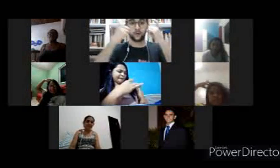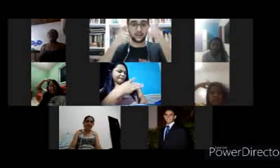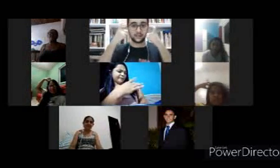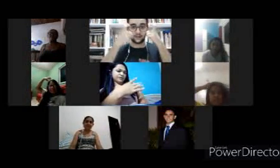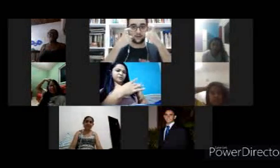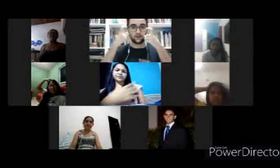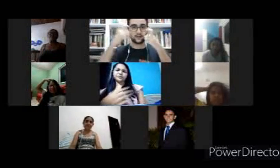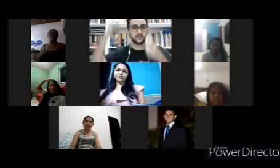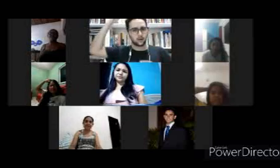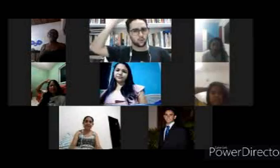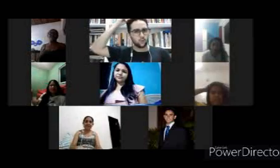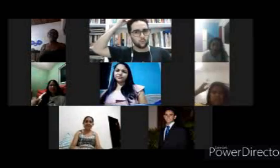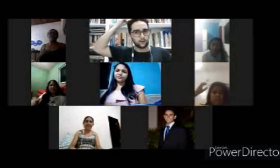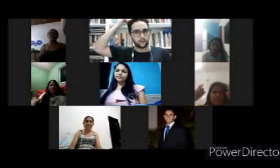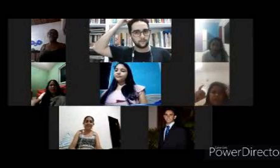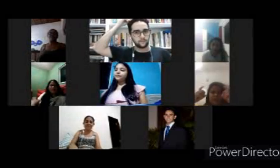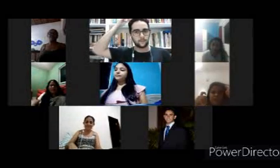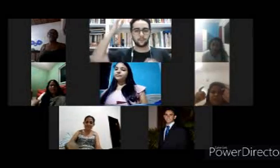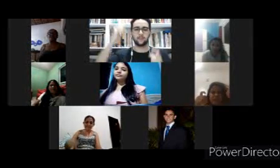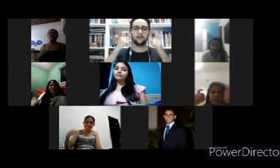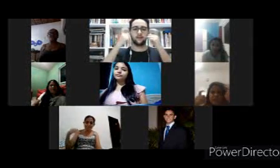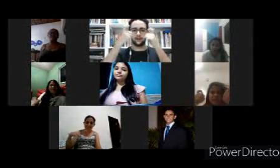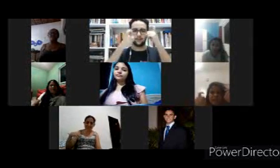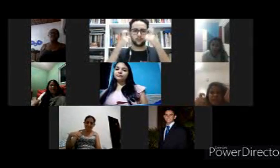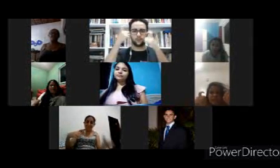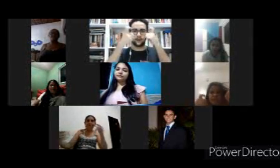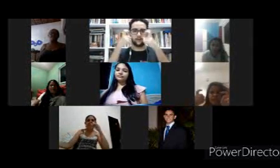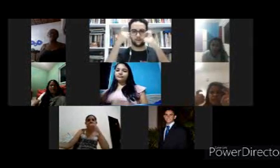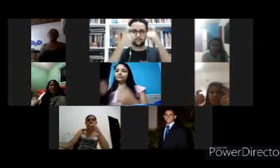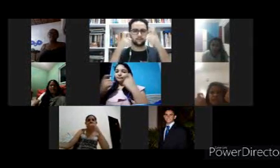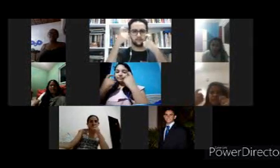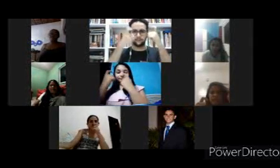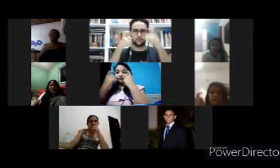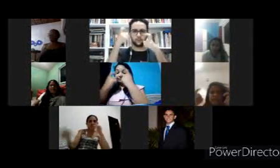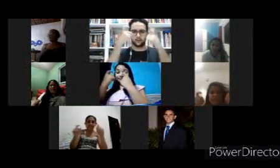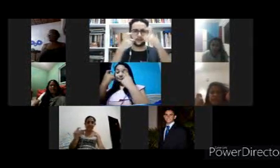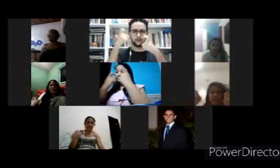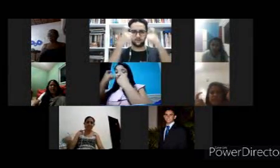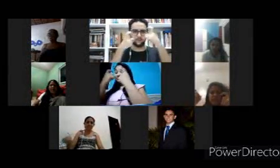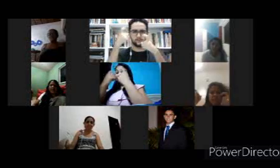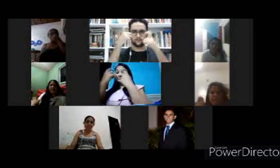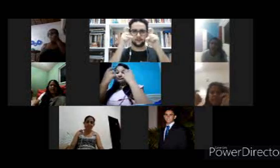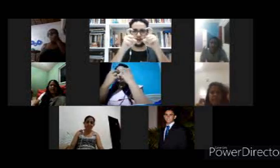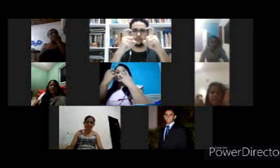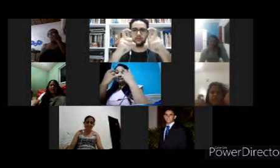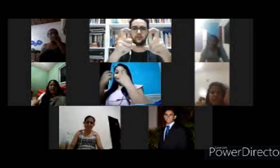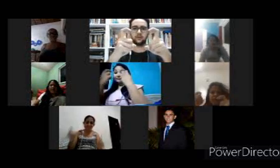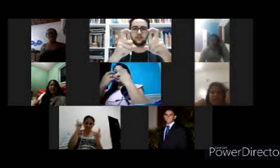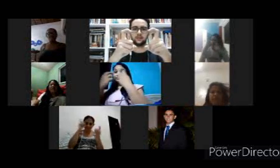preocupada é assim, ó. Esse aqui é culpa. Que é preocupada, ó. Preocupação. É com os dedinhos